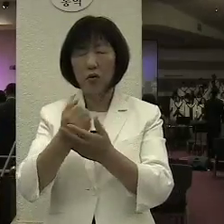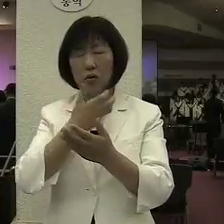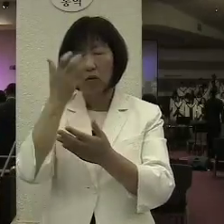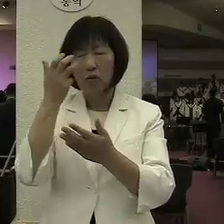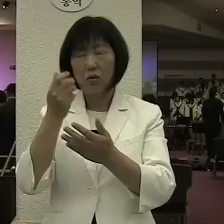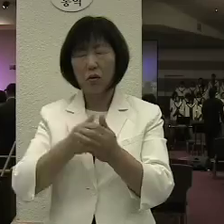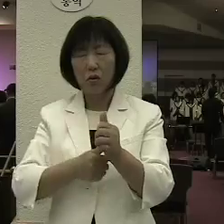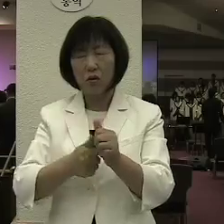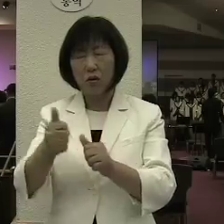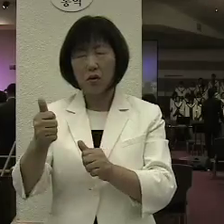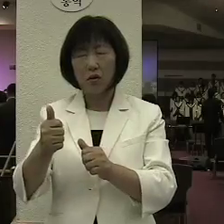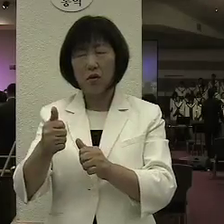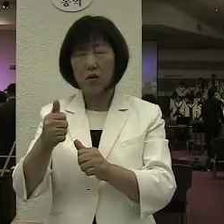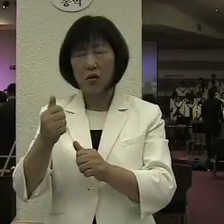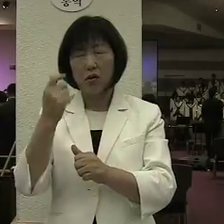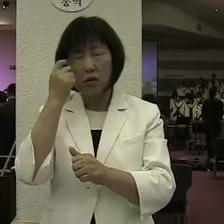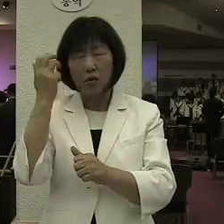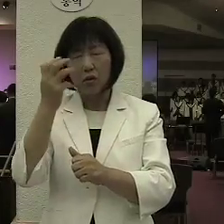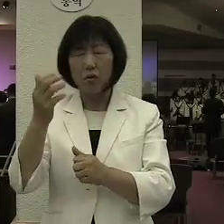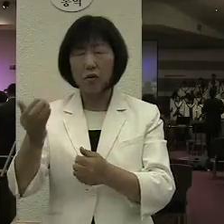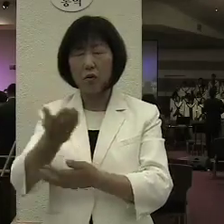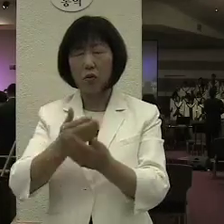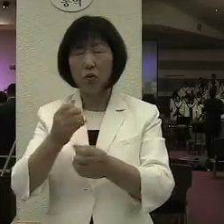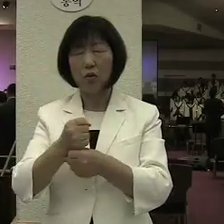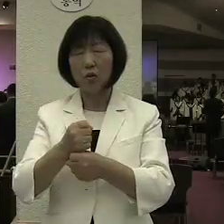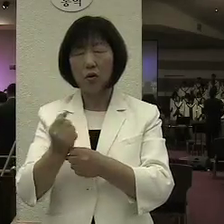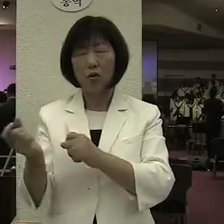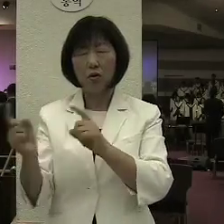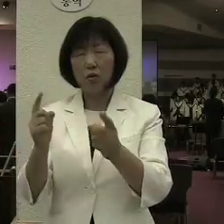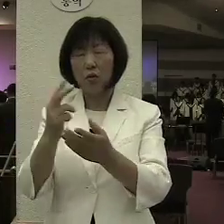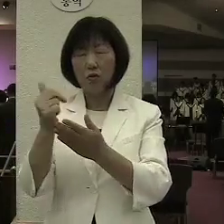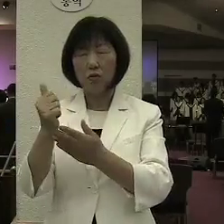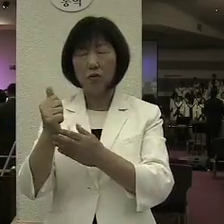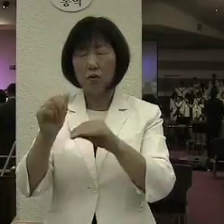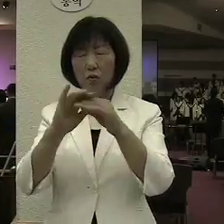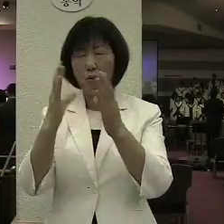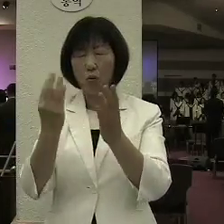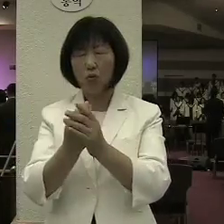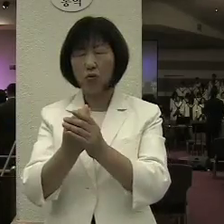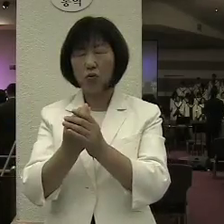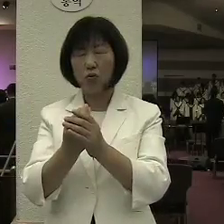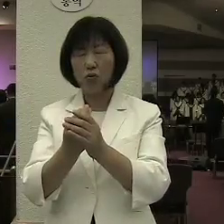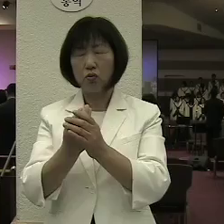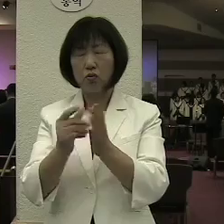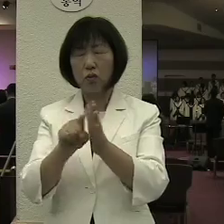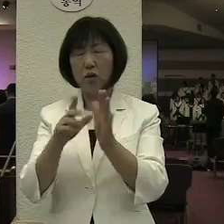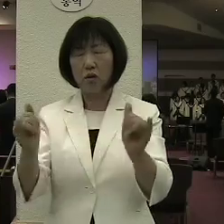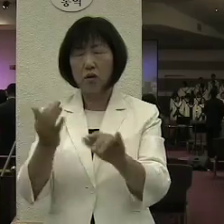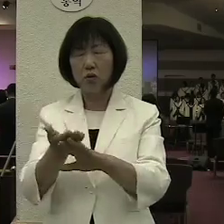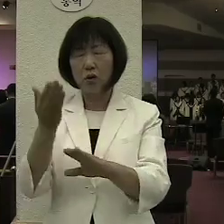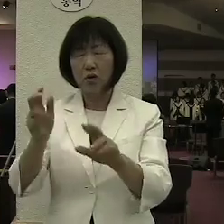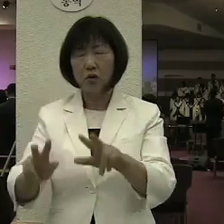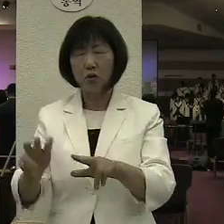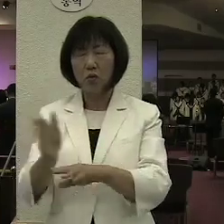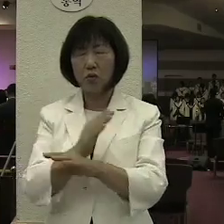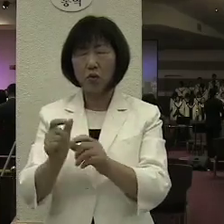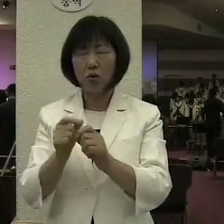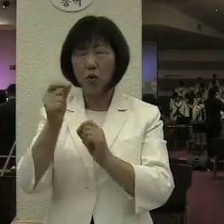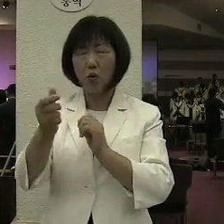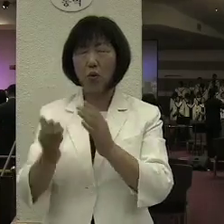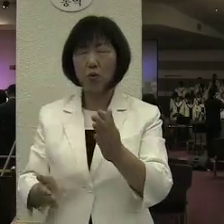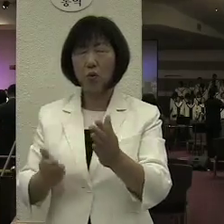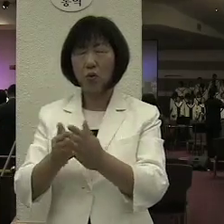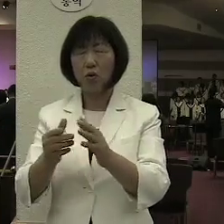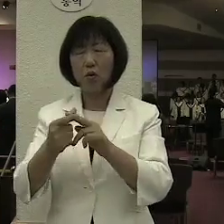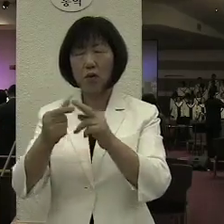달려 죽게 하심으로 우리를 향한 아버지의 그 영원하신 사랑을 확증해 주신 하나님 아버지의 그